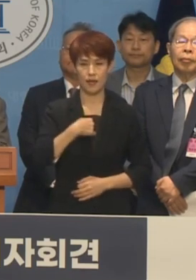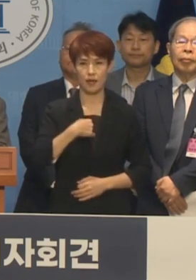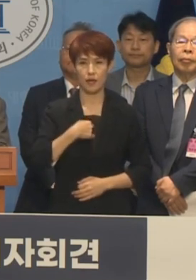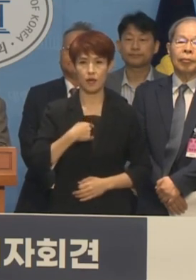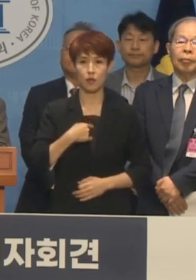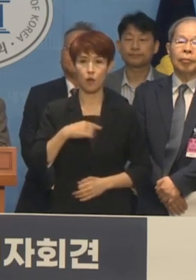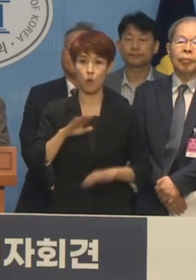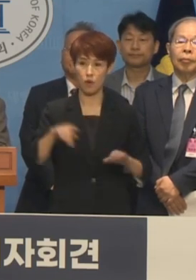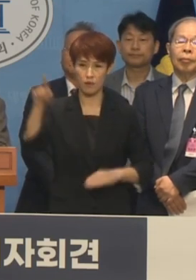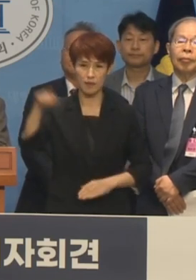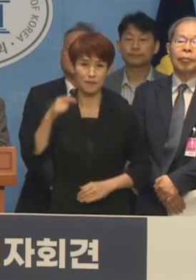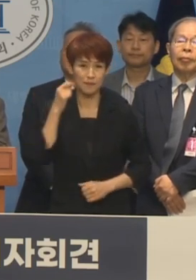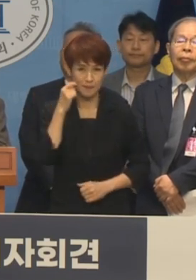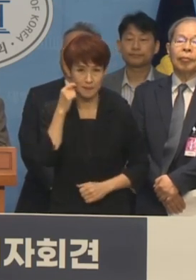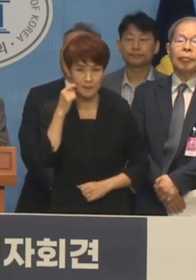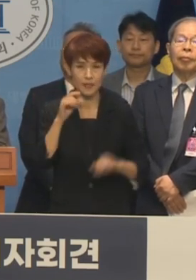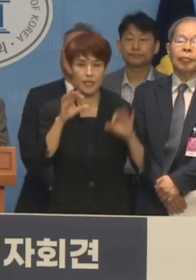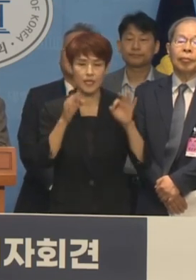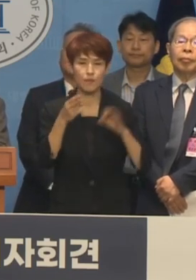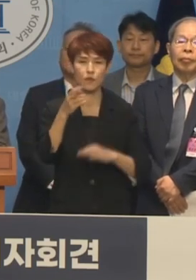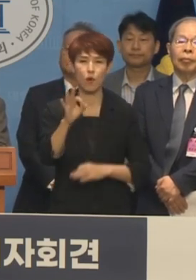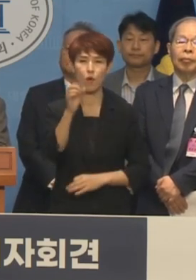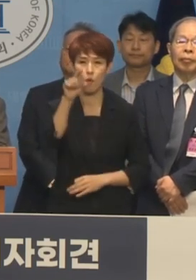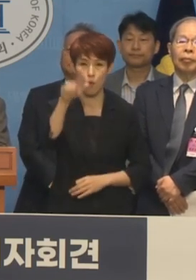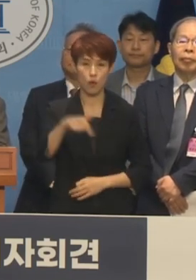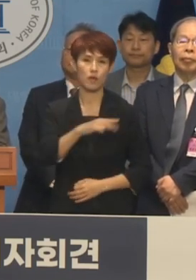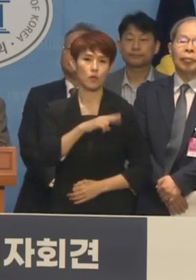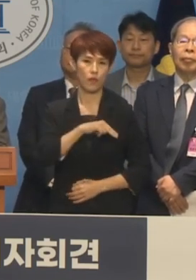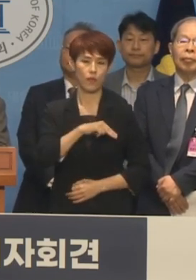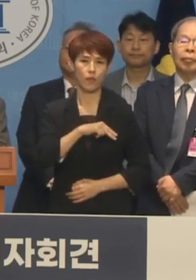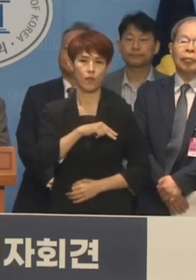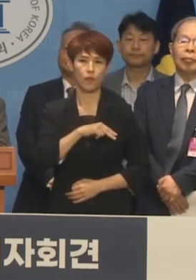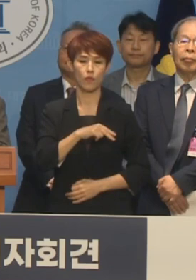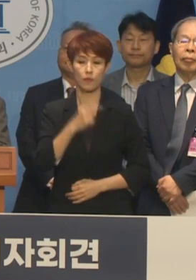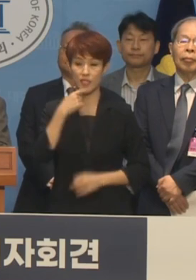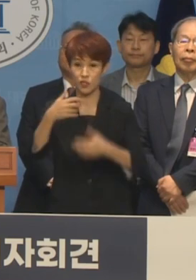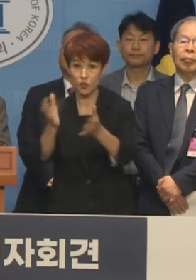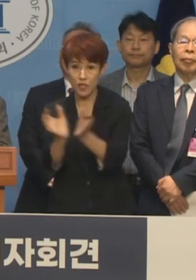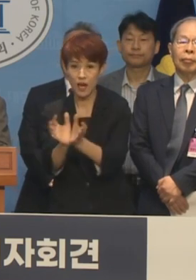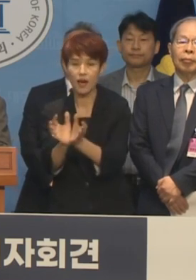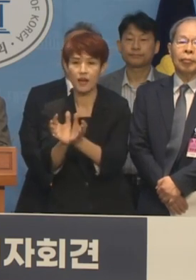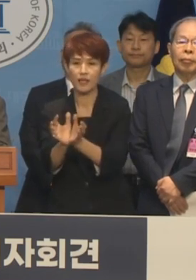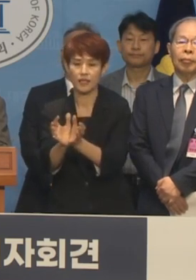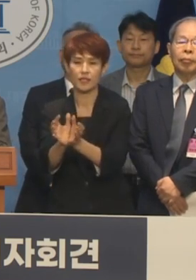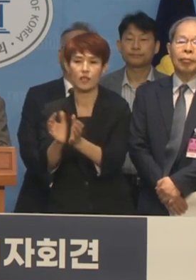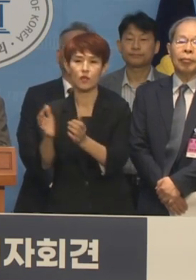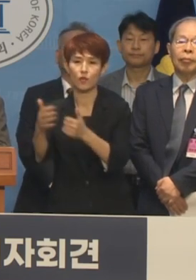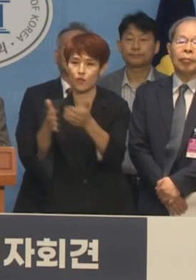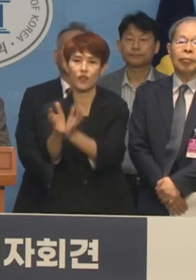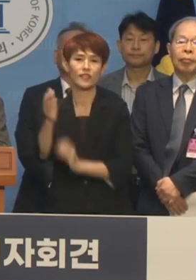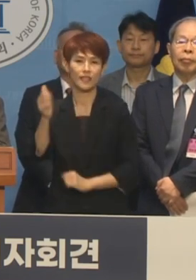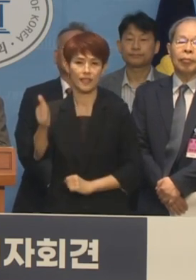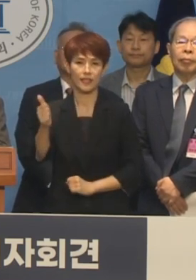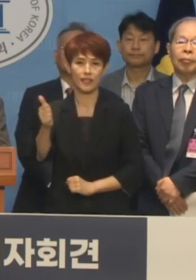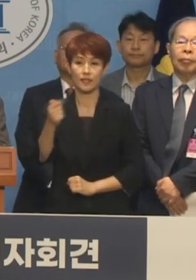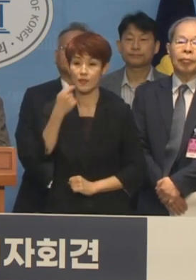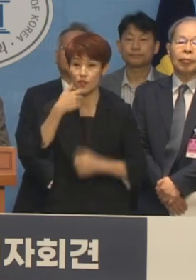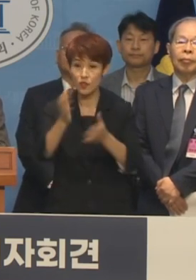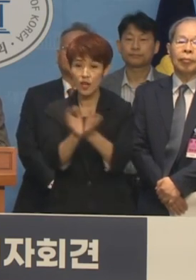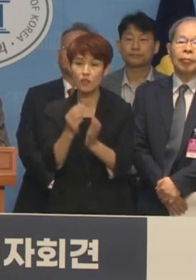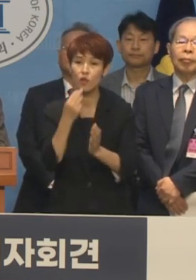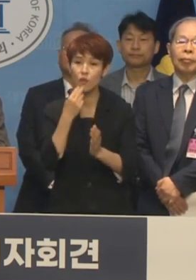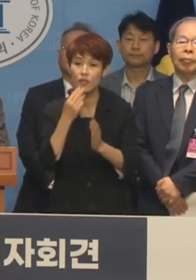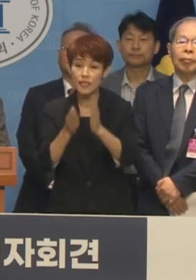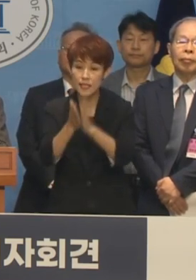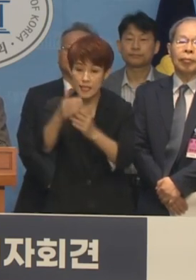오지는 못했지만 김영호 의원, 더불어민주당의 서울시당위원장입니다. 그리고 더불어민주당